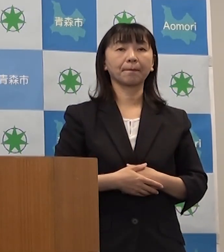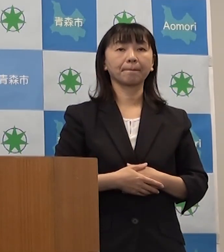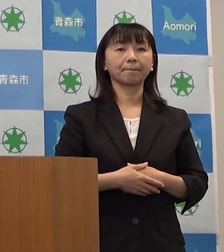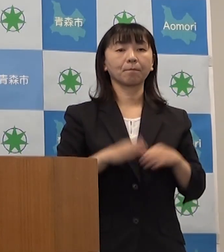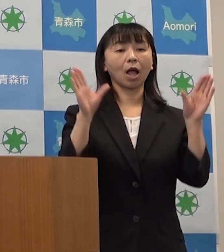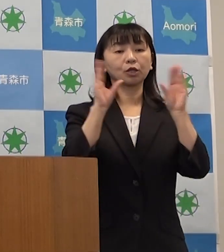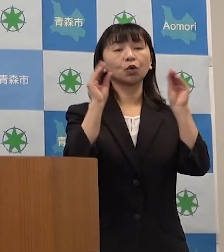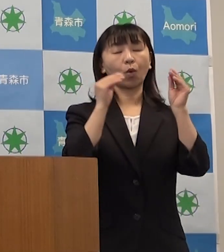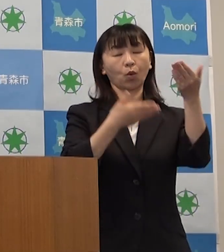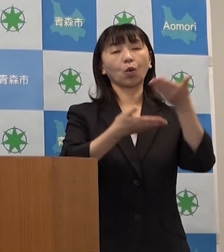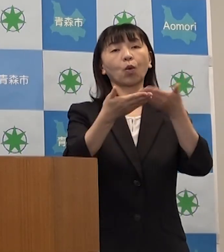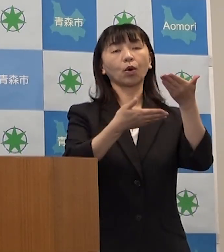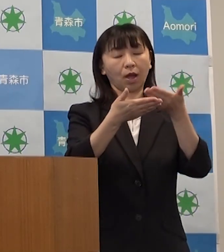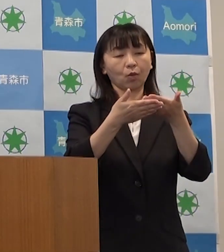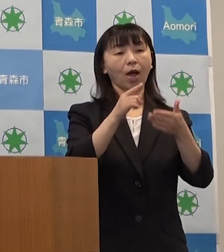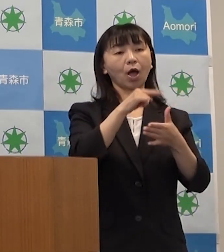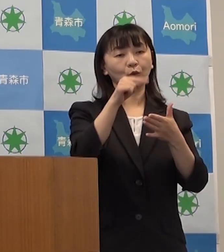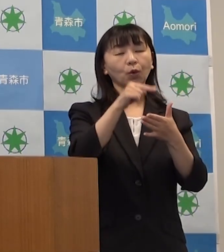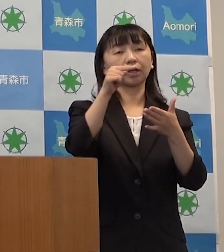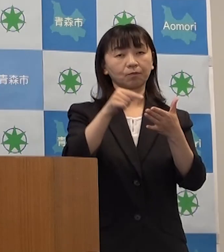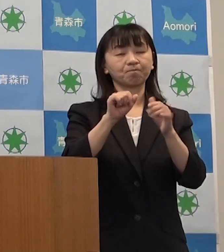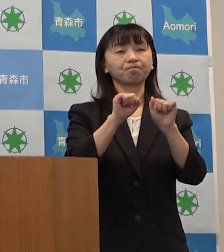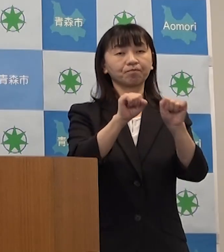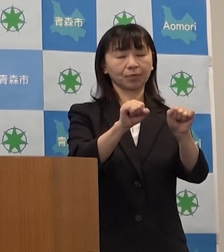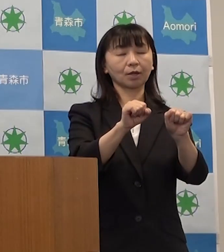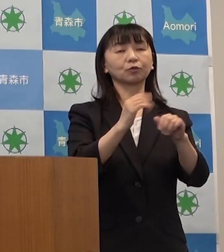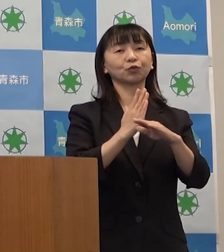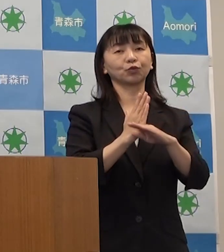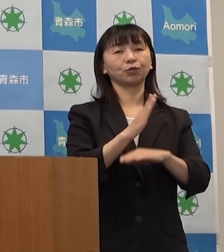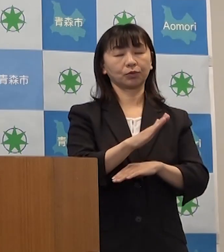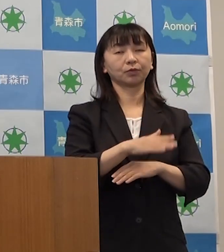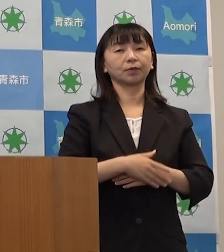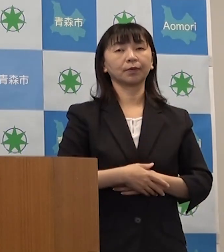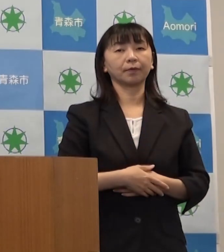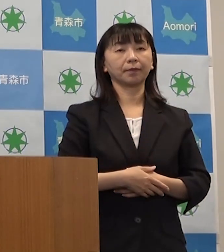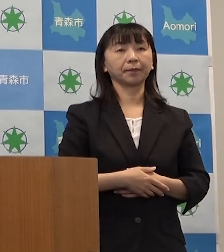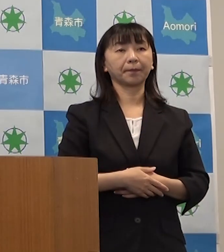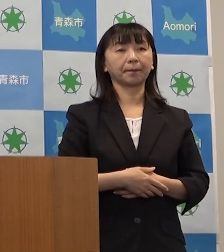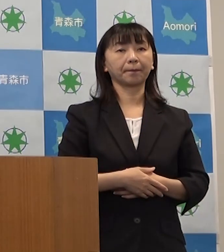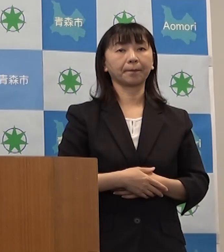情報交換は時々やっています。で、